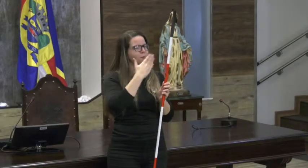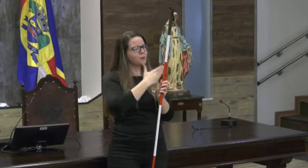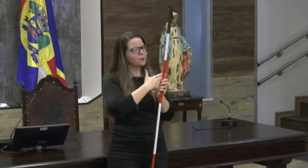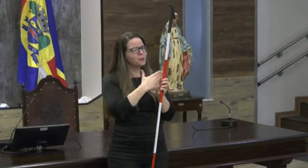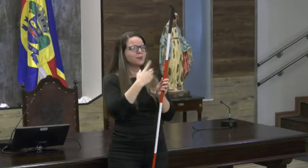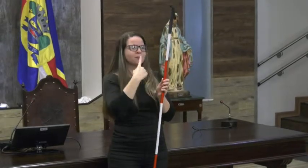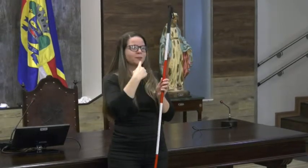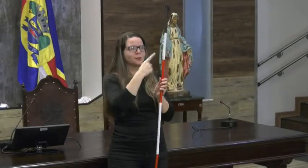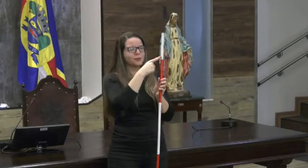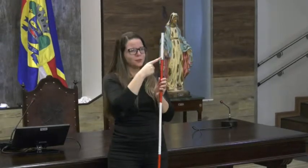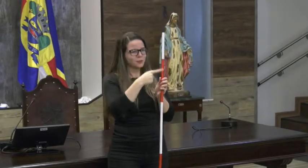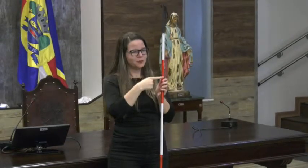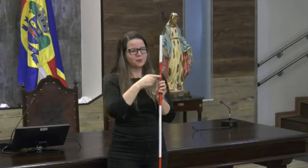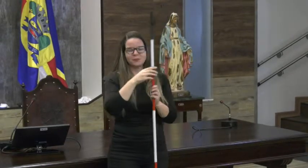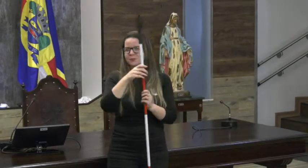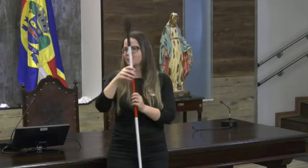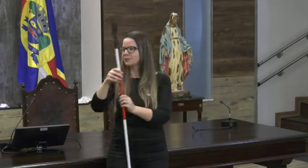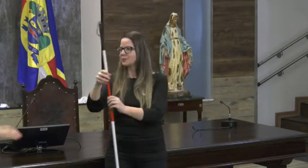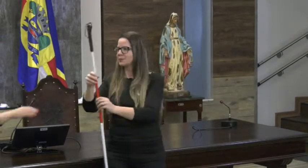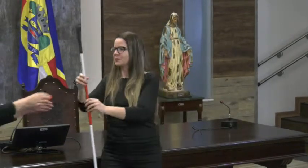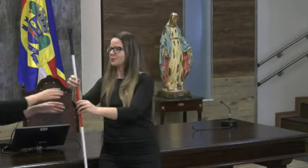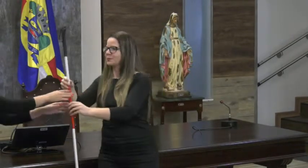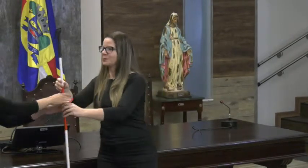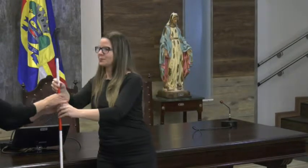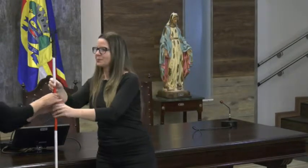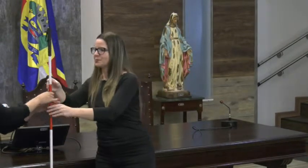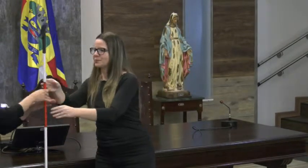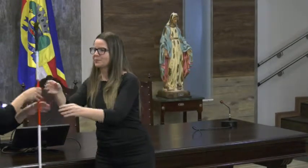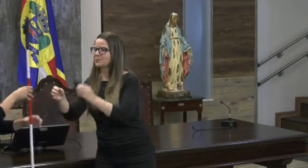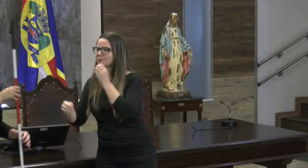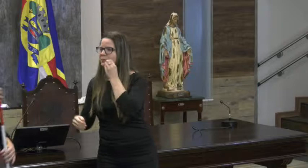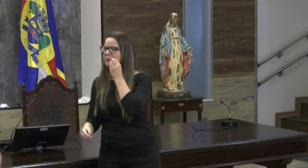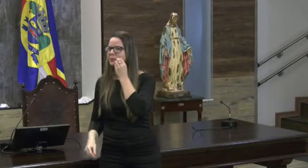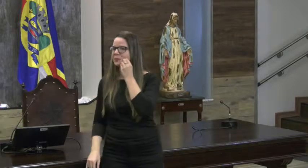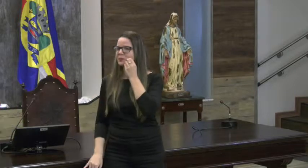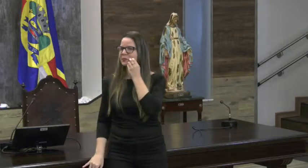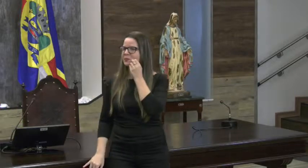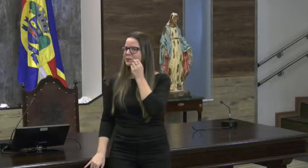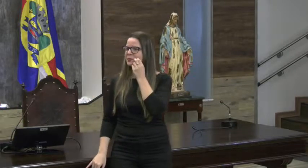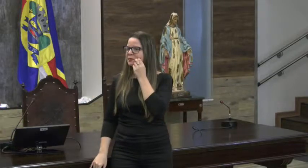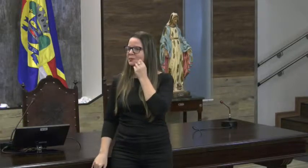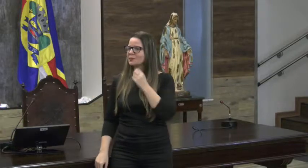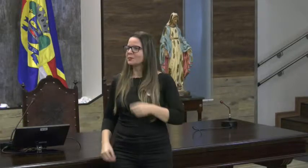Eu acho que está bem evidente aqui a bengala branca e vermelha.